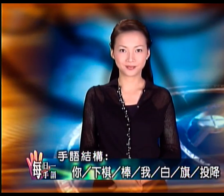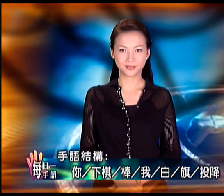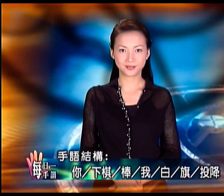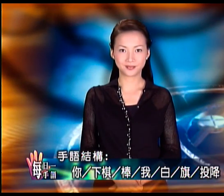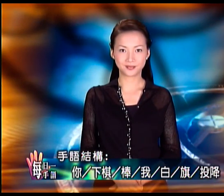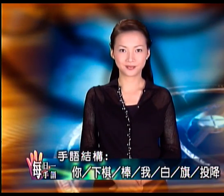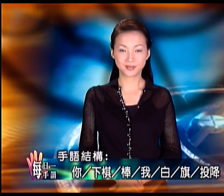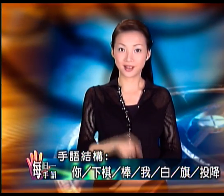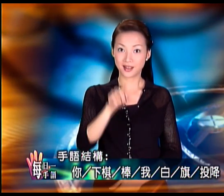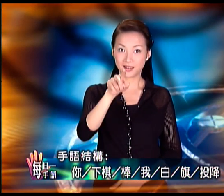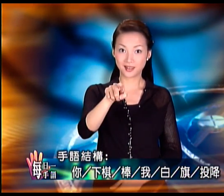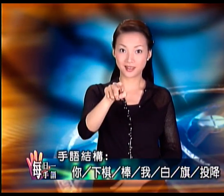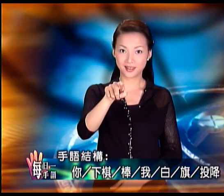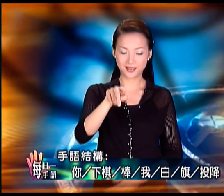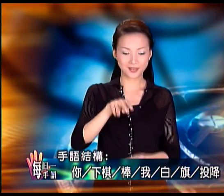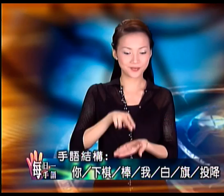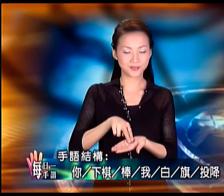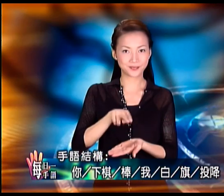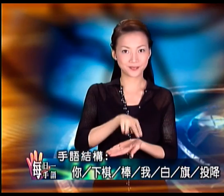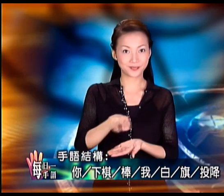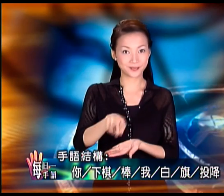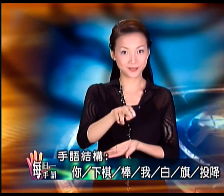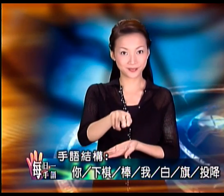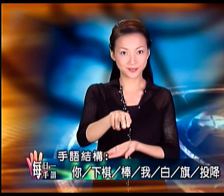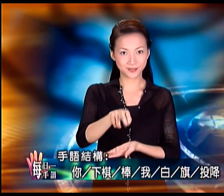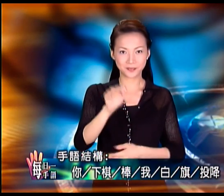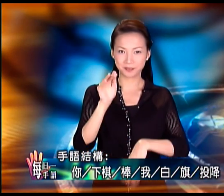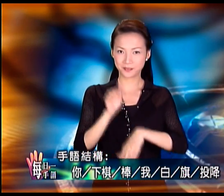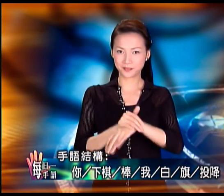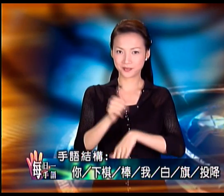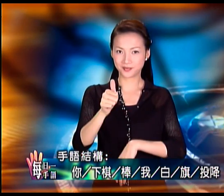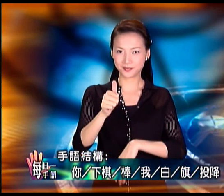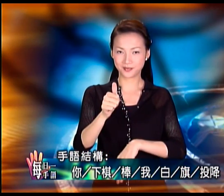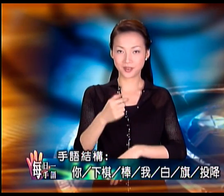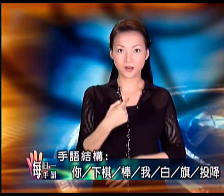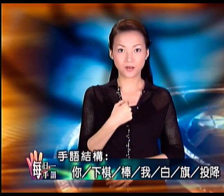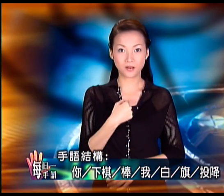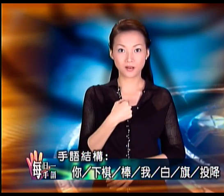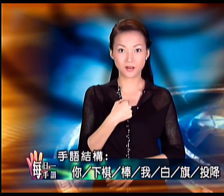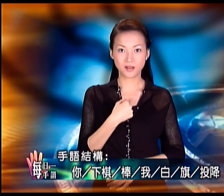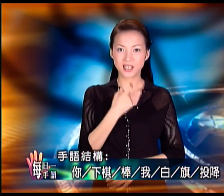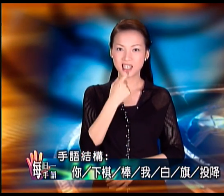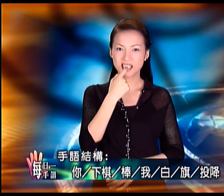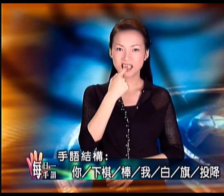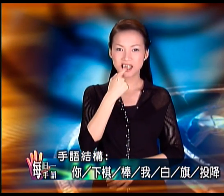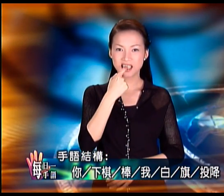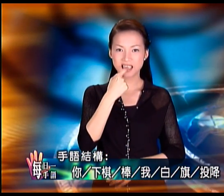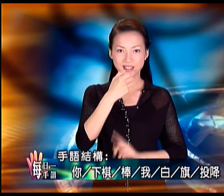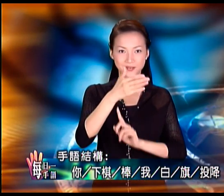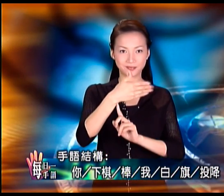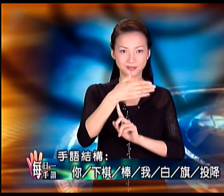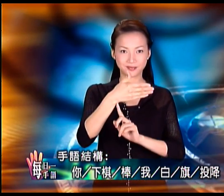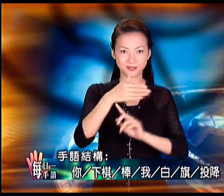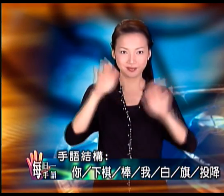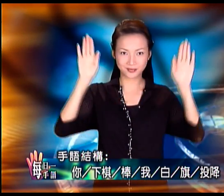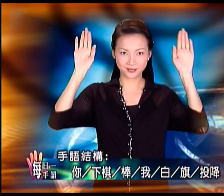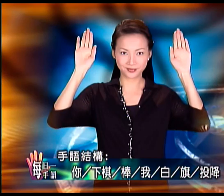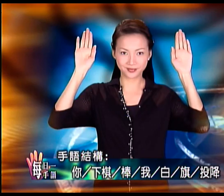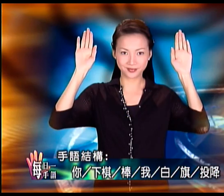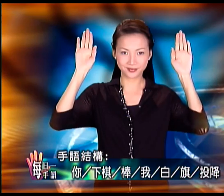构是：你下棋棒，我白旗投降。